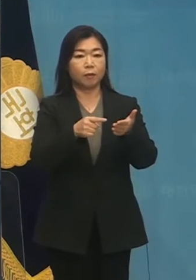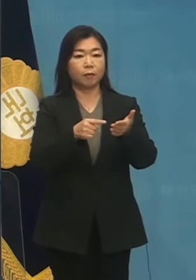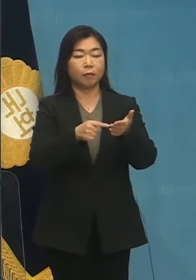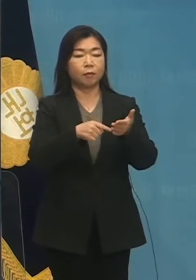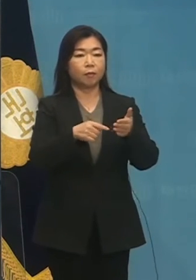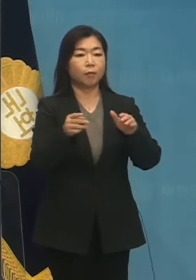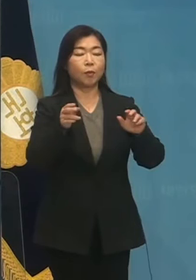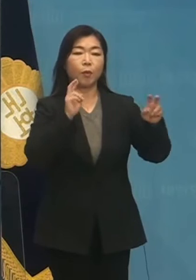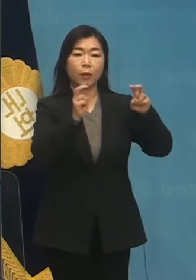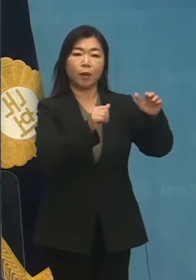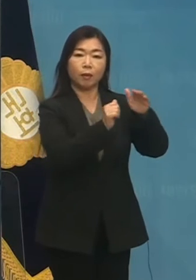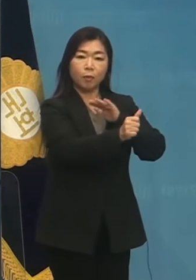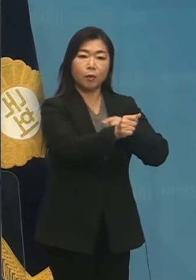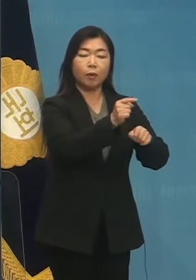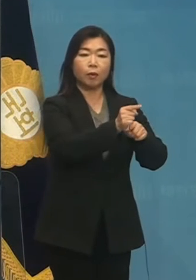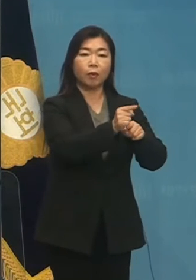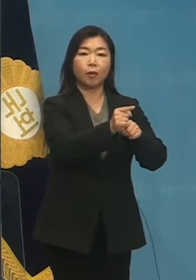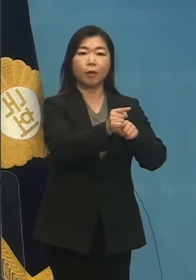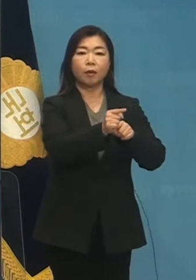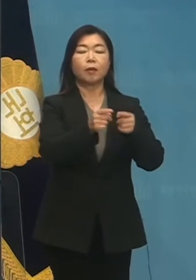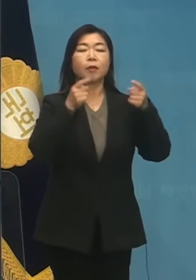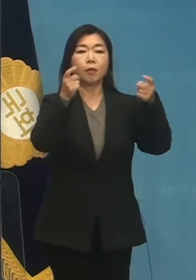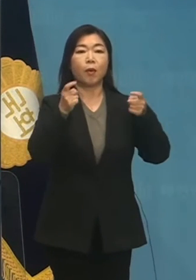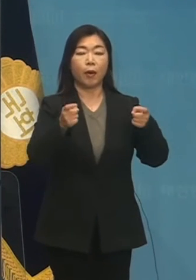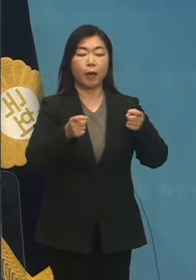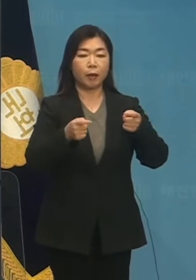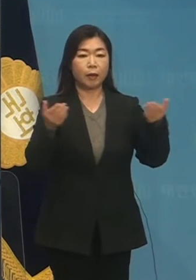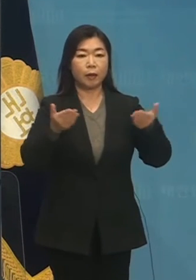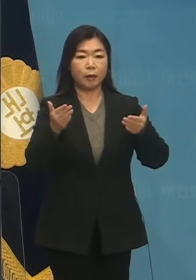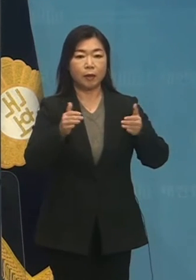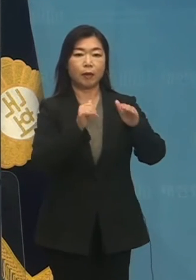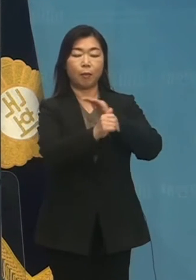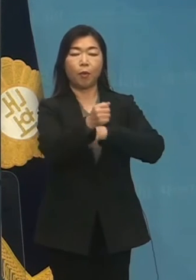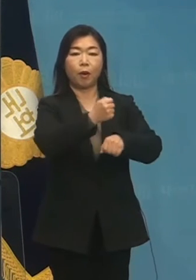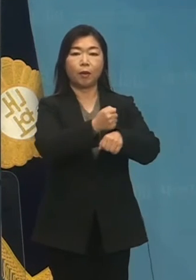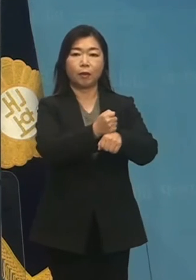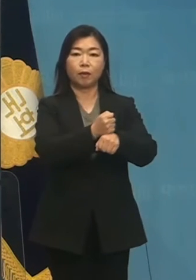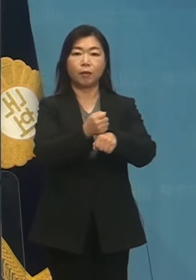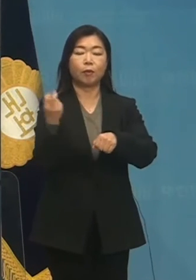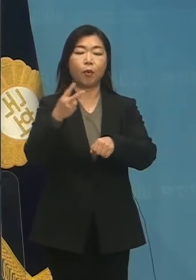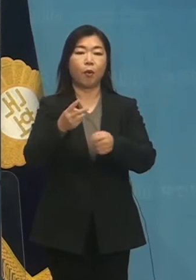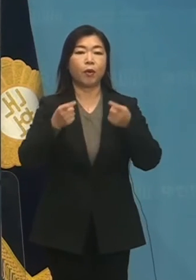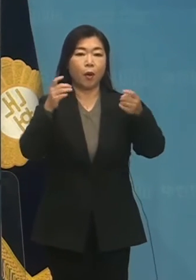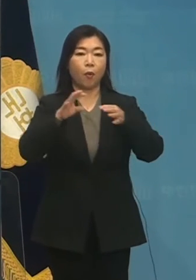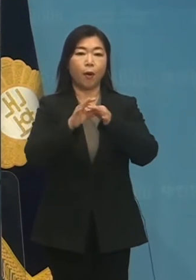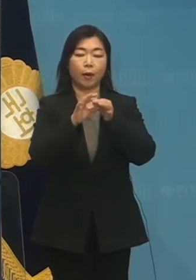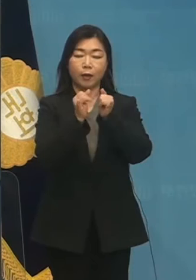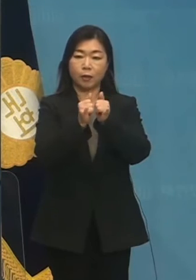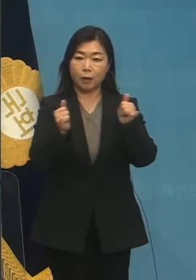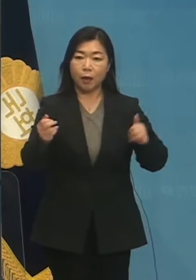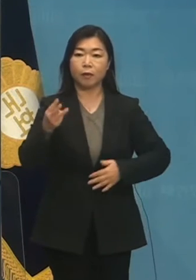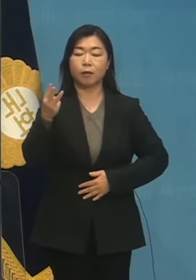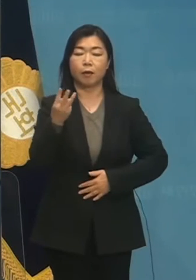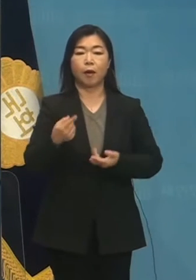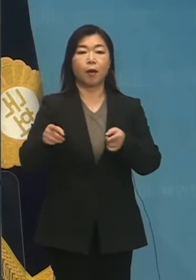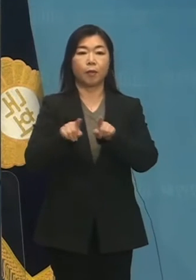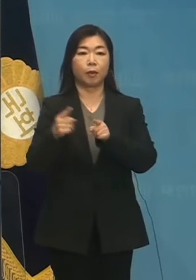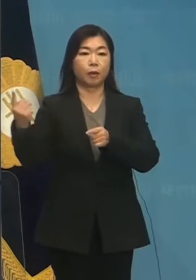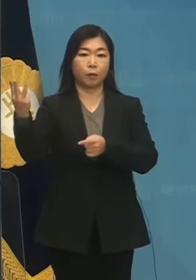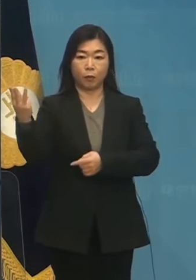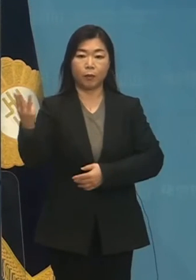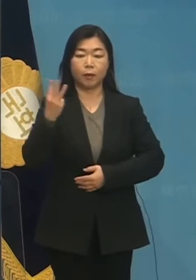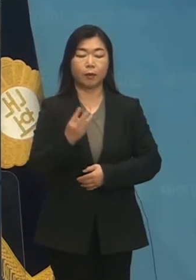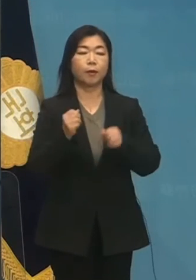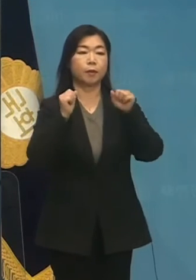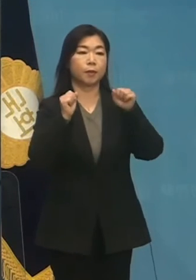손실보상제업종을 대표해서 여행업의 금명관 대표님을 비롯한 여행업 관계자 세 분이 함께 자리를